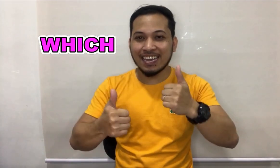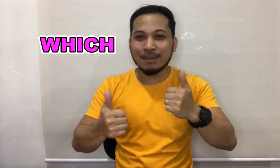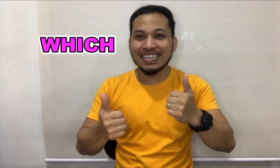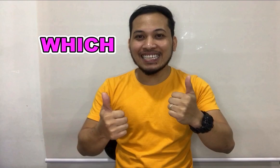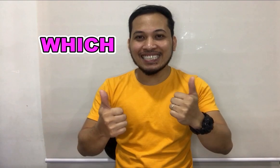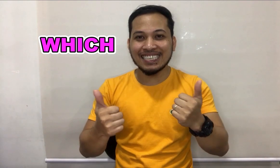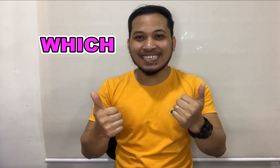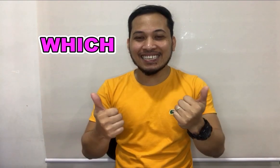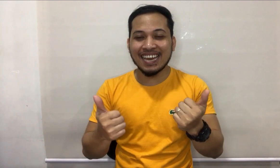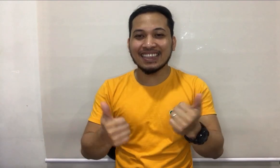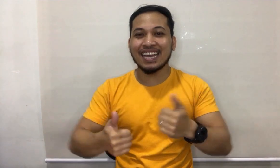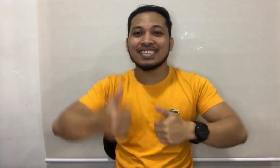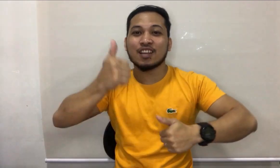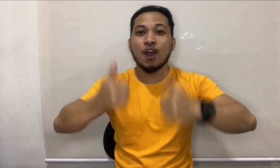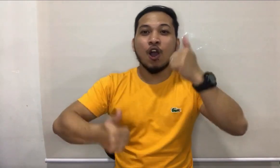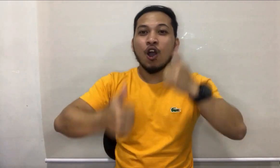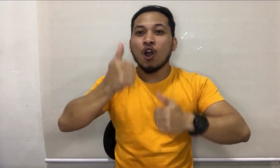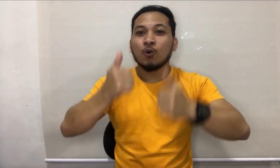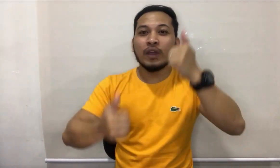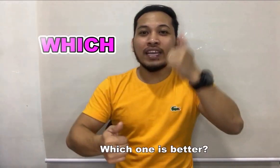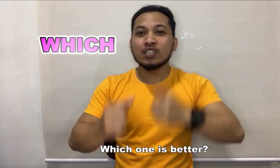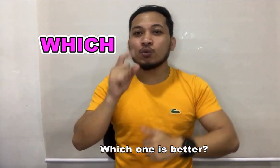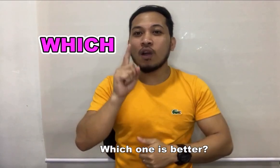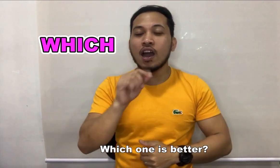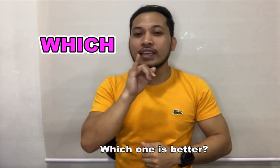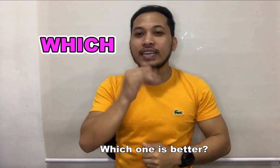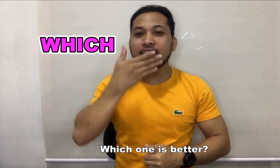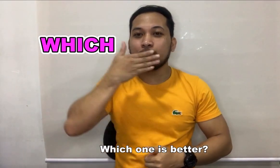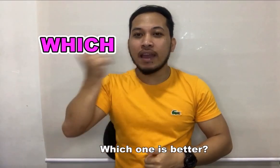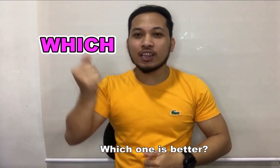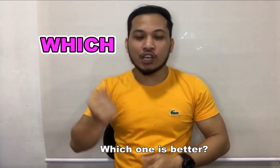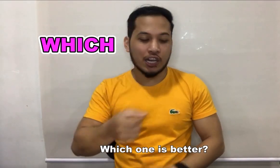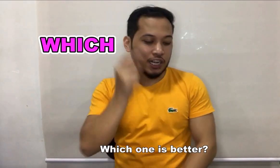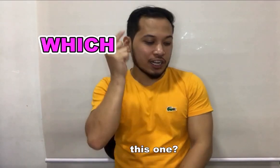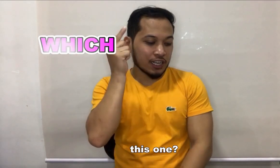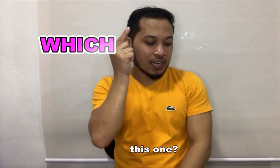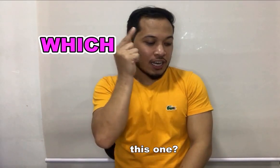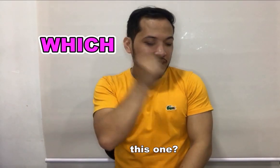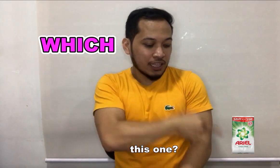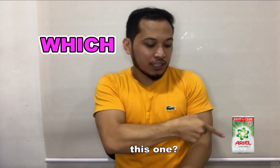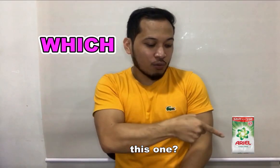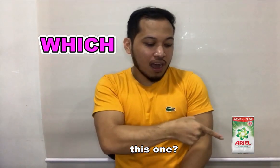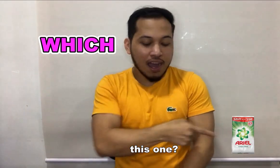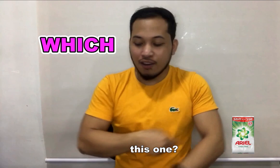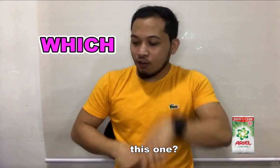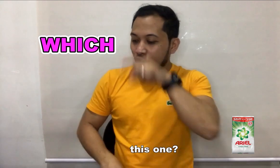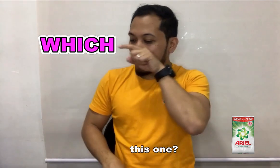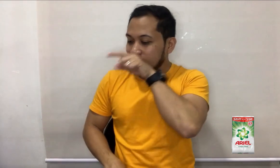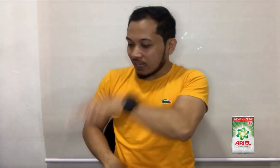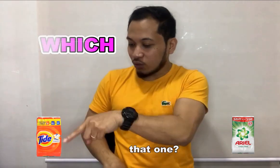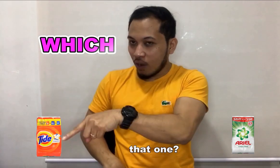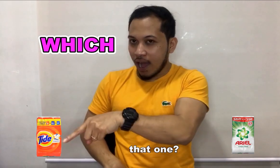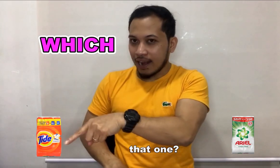Okay, gamitin natin siya sa isang sentence. Which one is better? This one or that